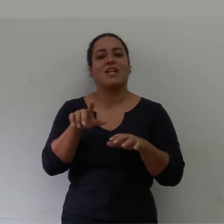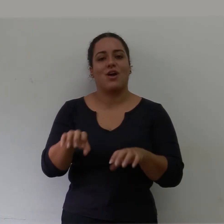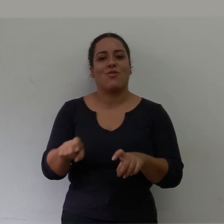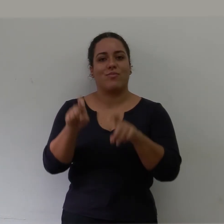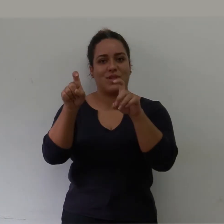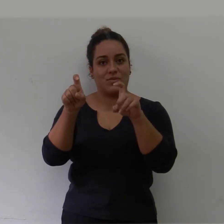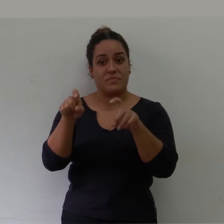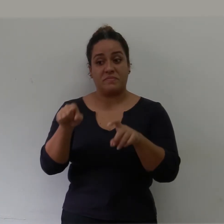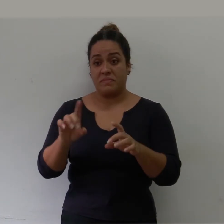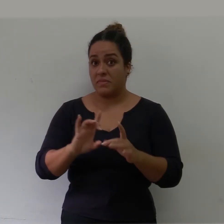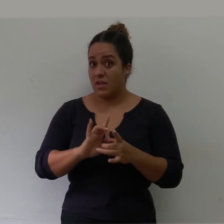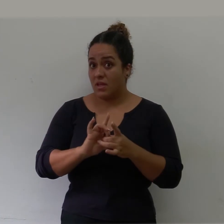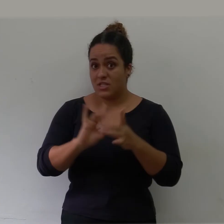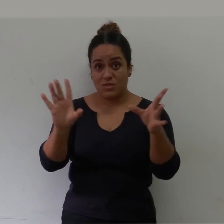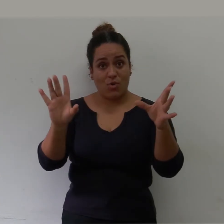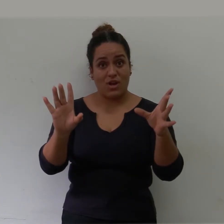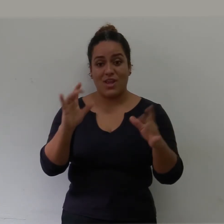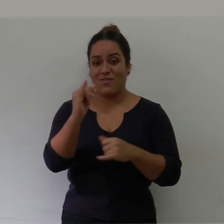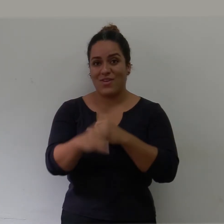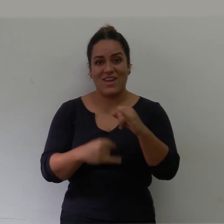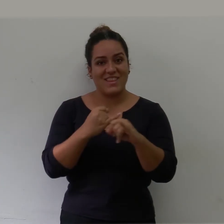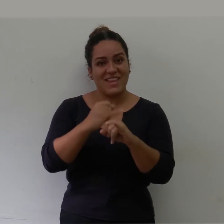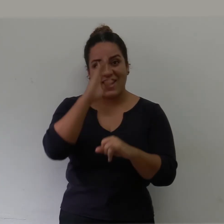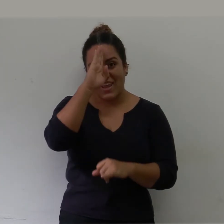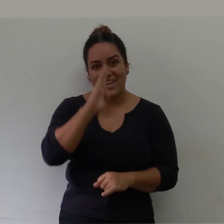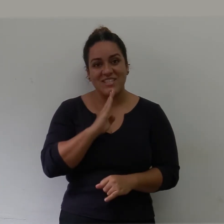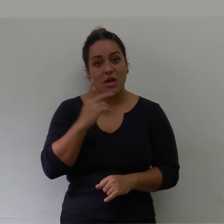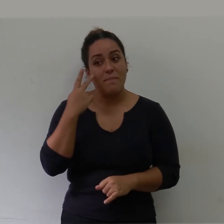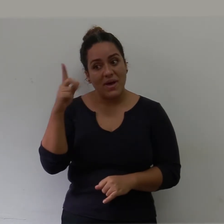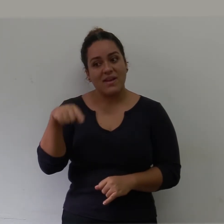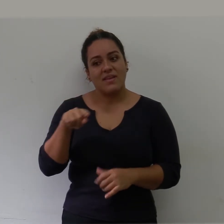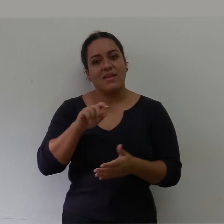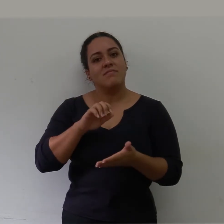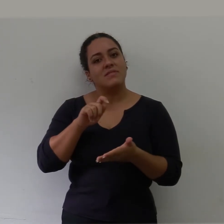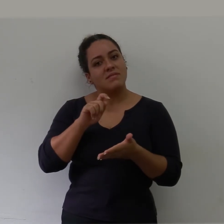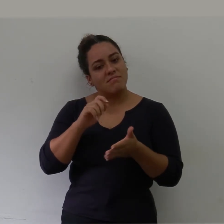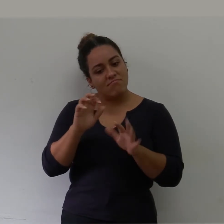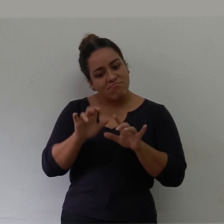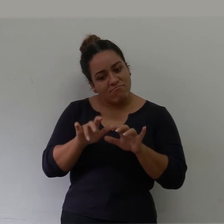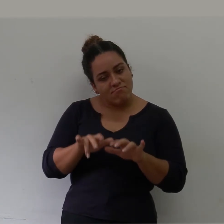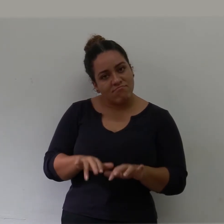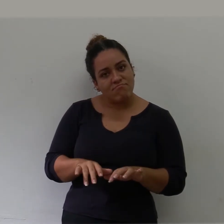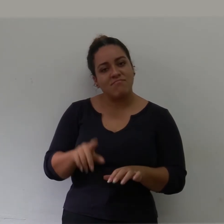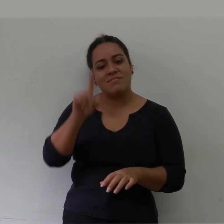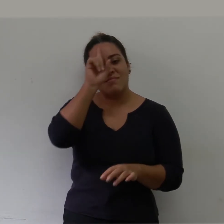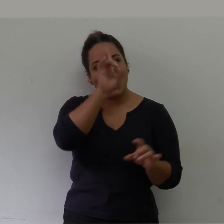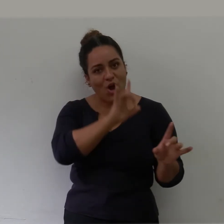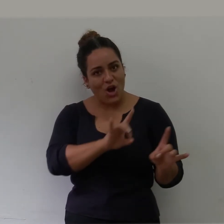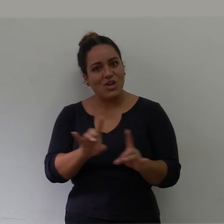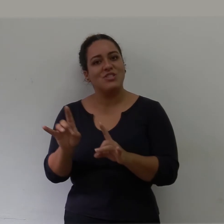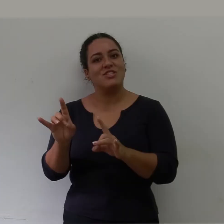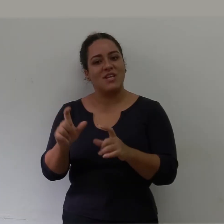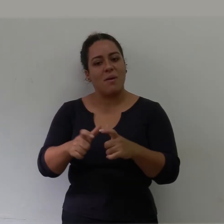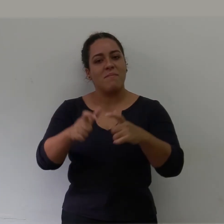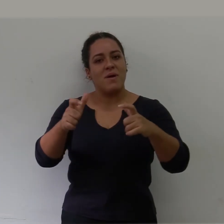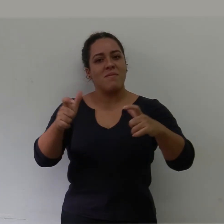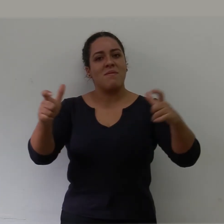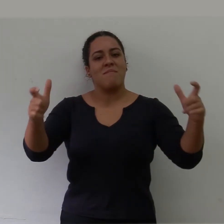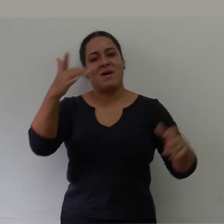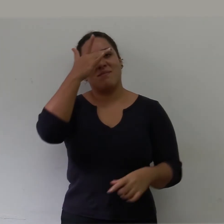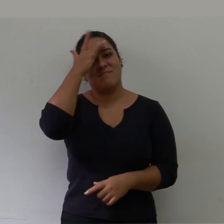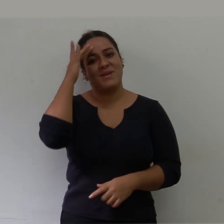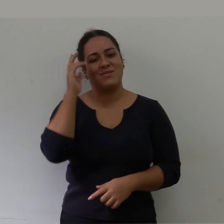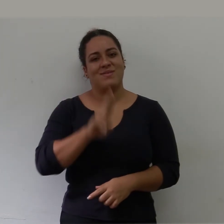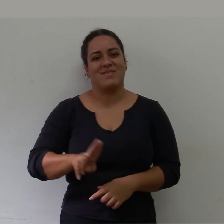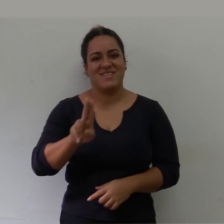programa está disponível na internet para que a escrita possa fazer parte da rotina de um número cada vez maior